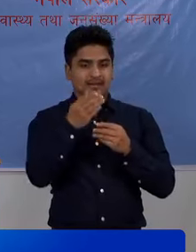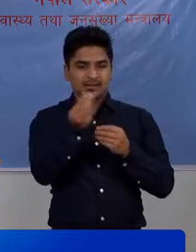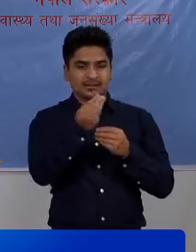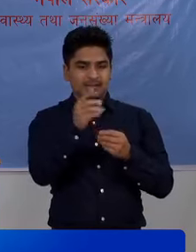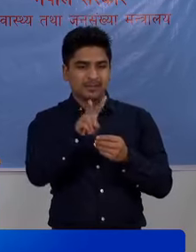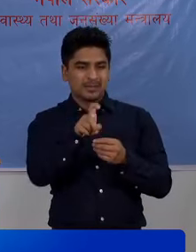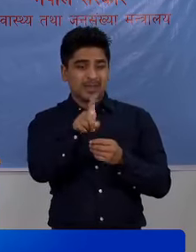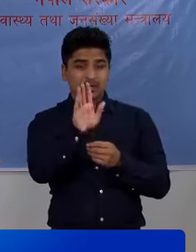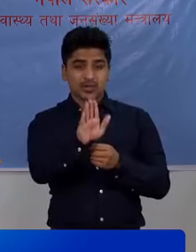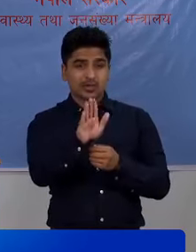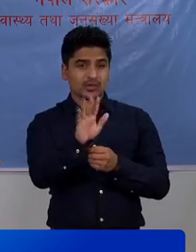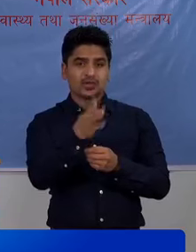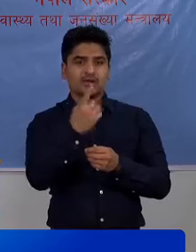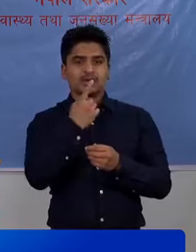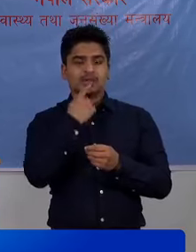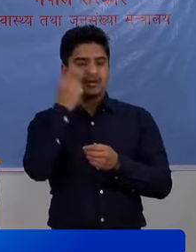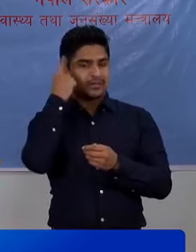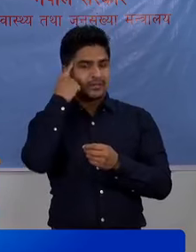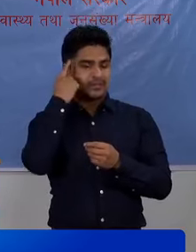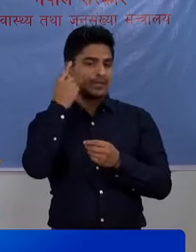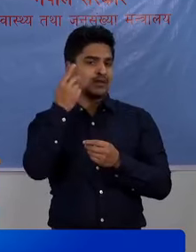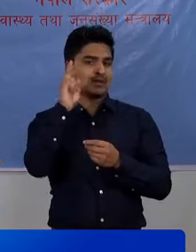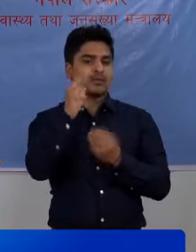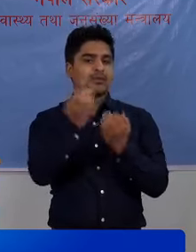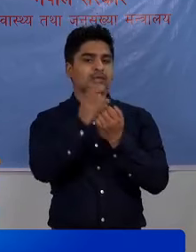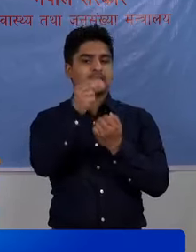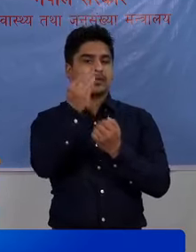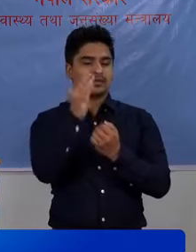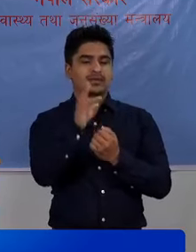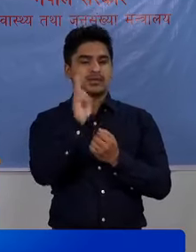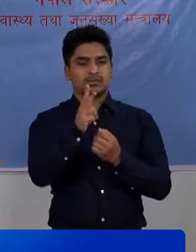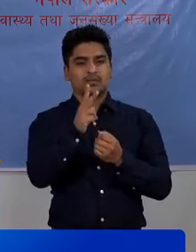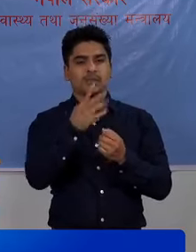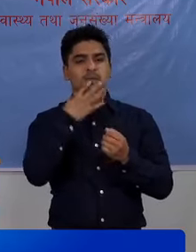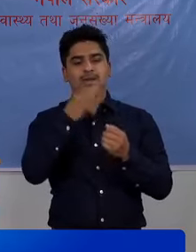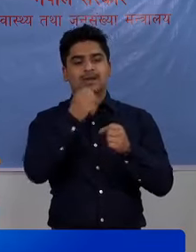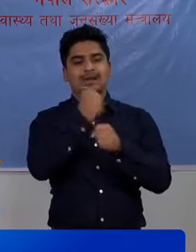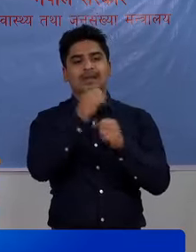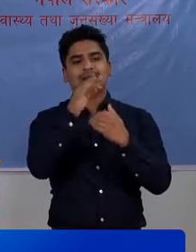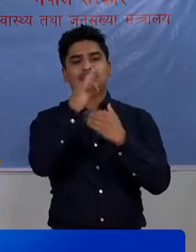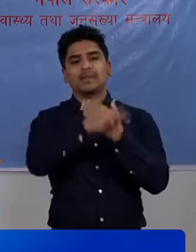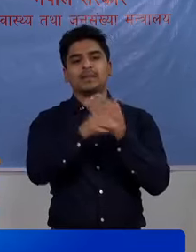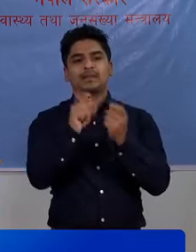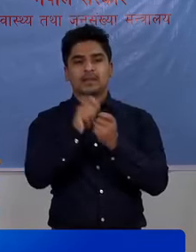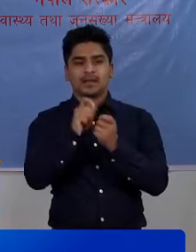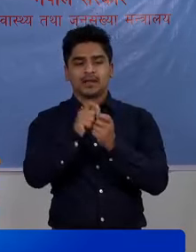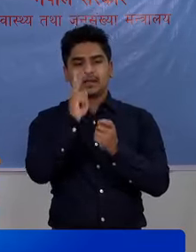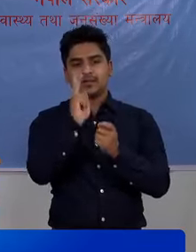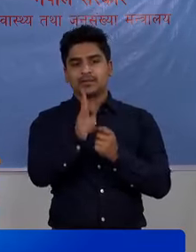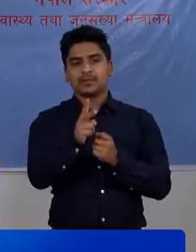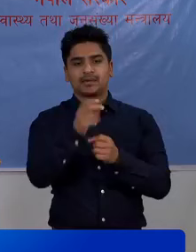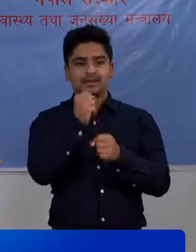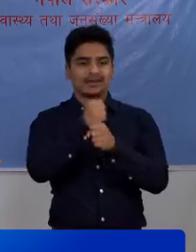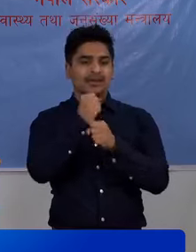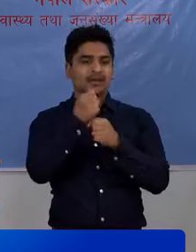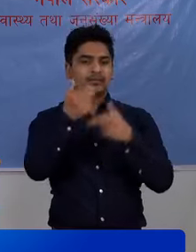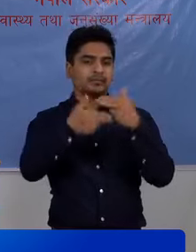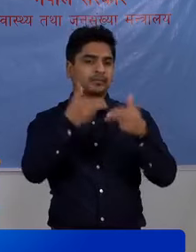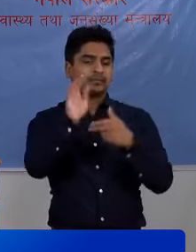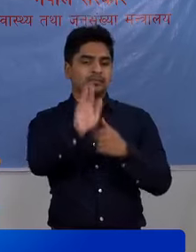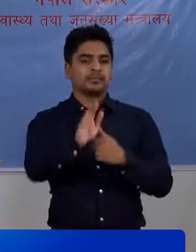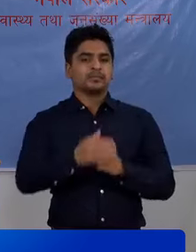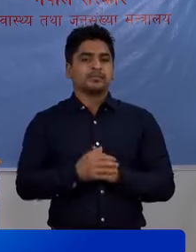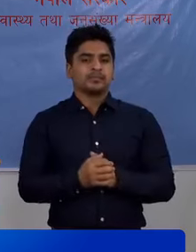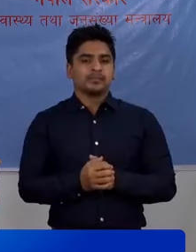छाइनन बने रा आमीले वित्राउनों करने हुँँछा त्यों सम्मंदी ठोस कारे विदी बनाये रा त्यों कारे गरी रहे का चाहूं